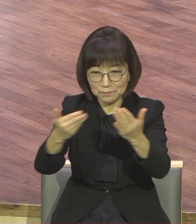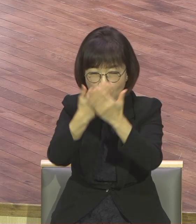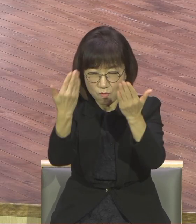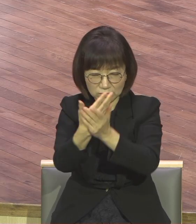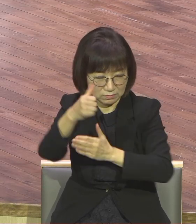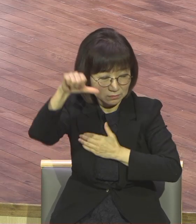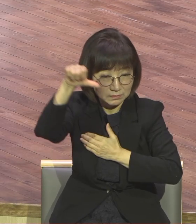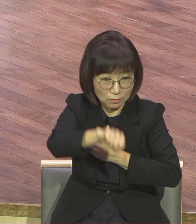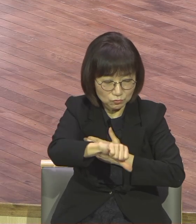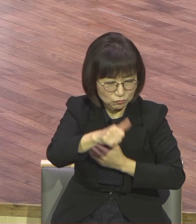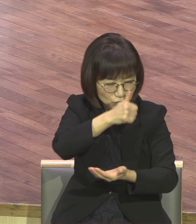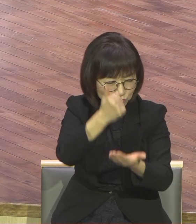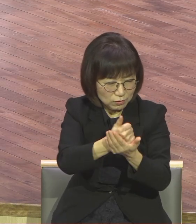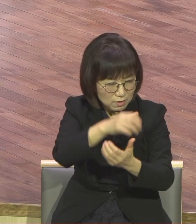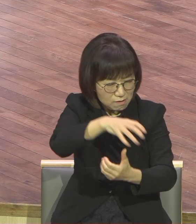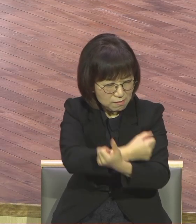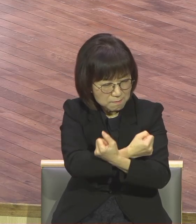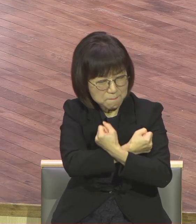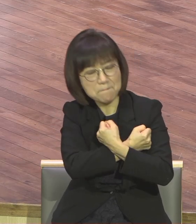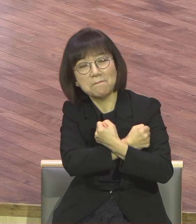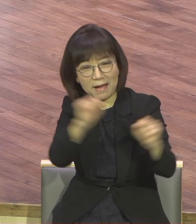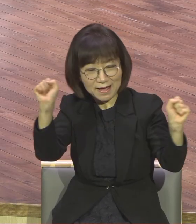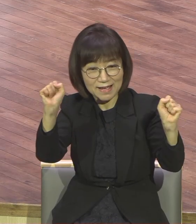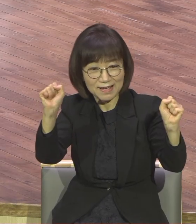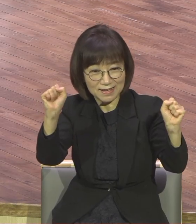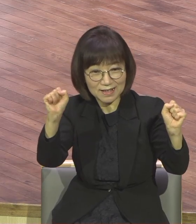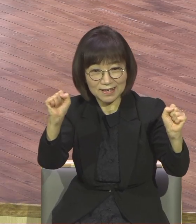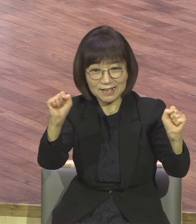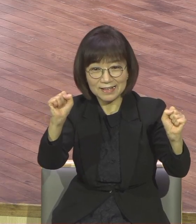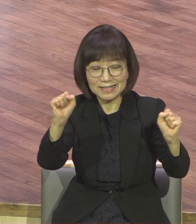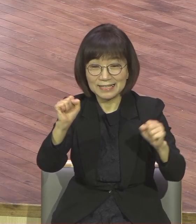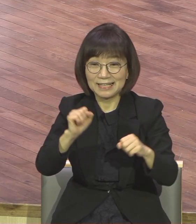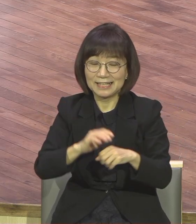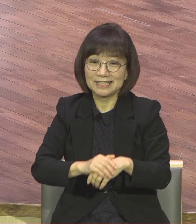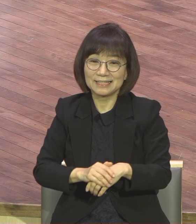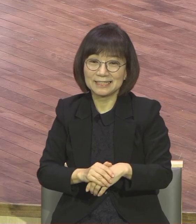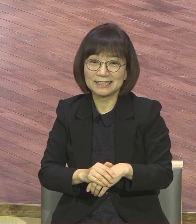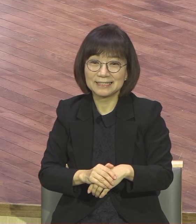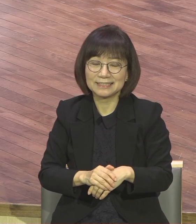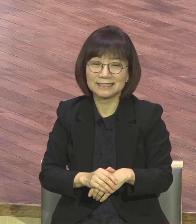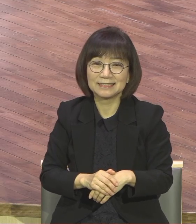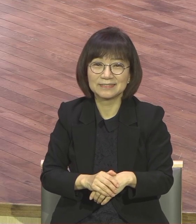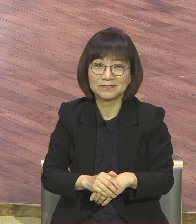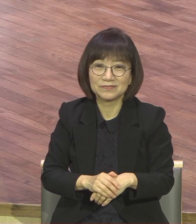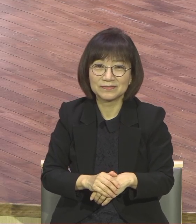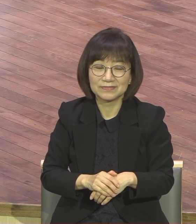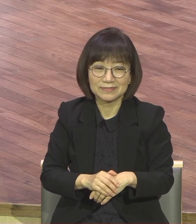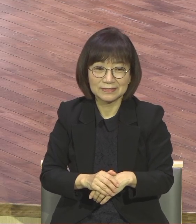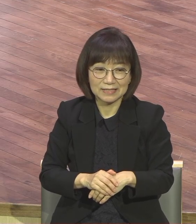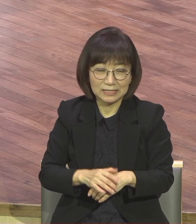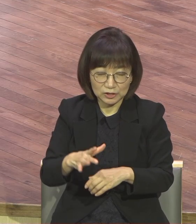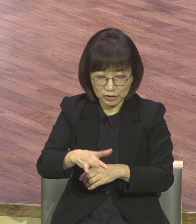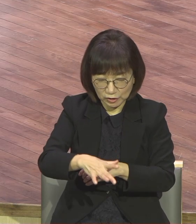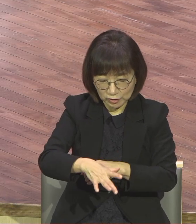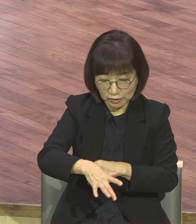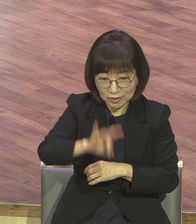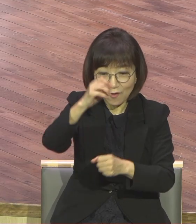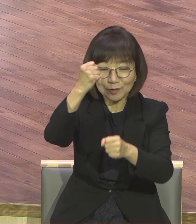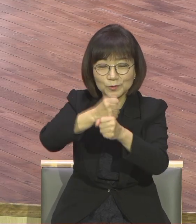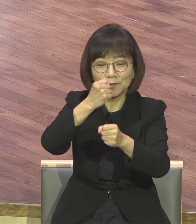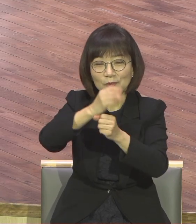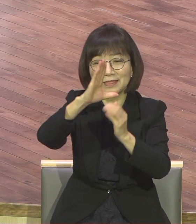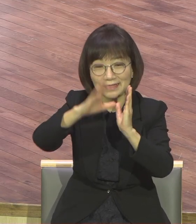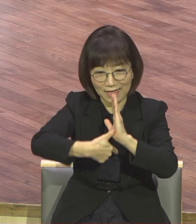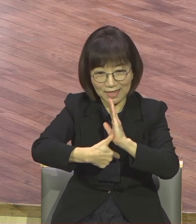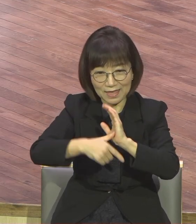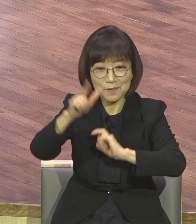모든 죄에서 완전히 해방되어서 처음으로 다시 창조할 때 처음 모습으로 영생의